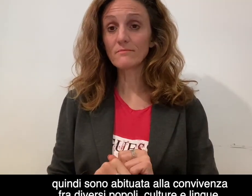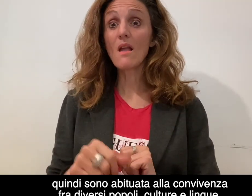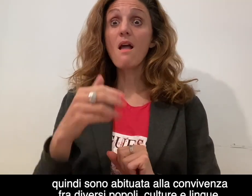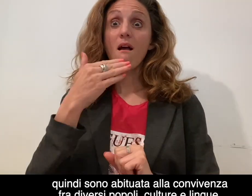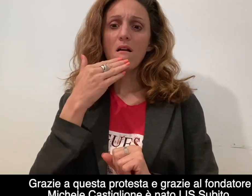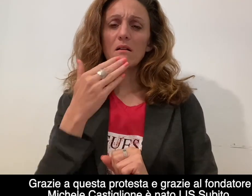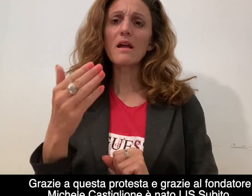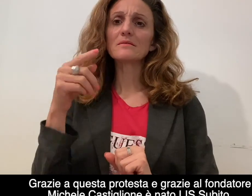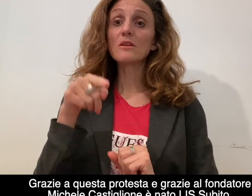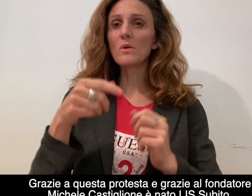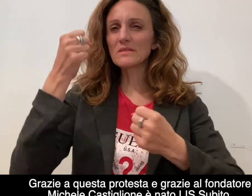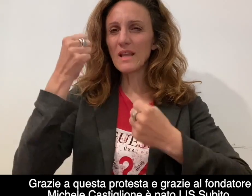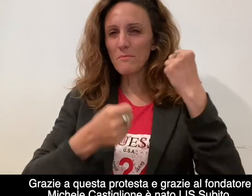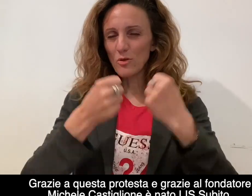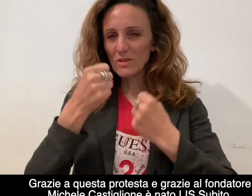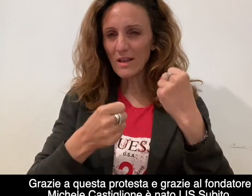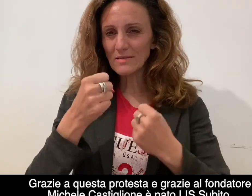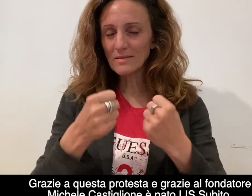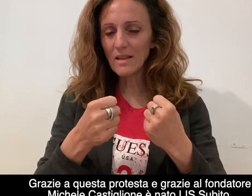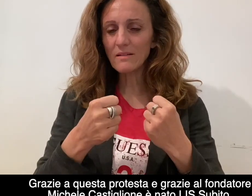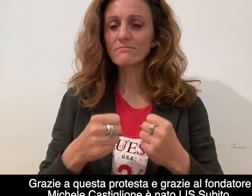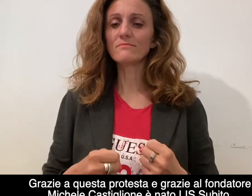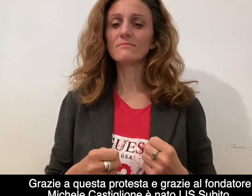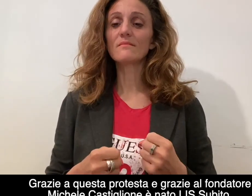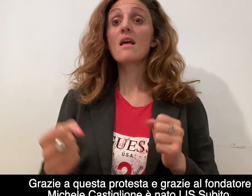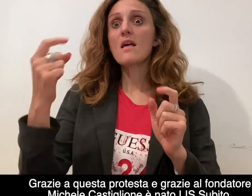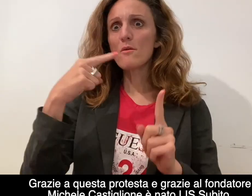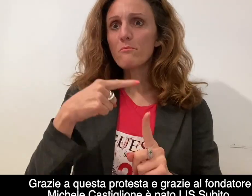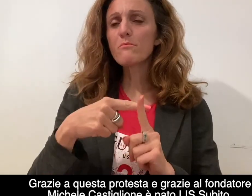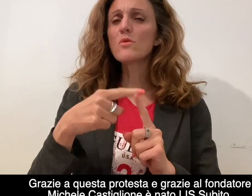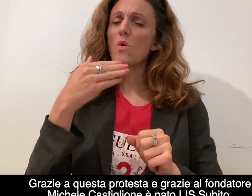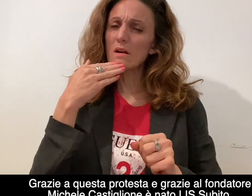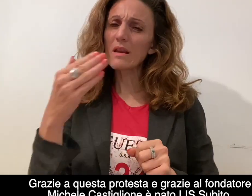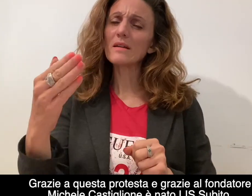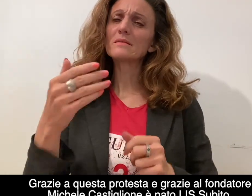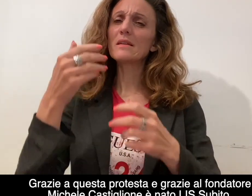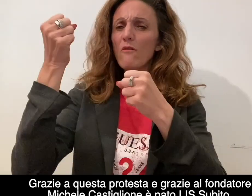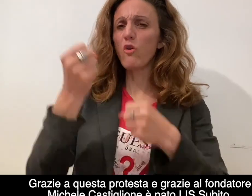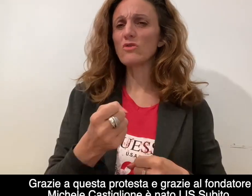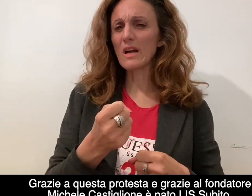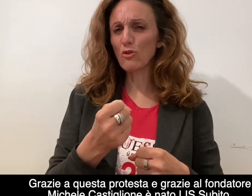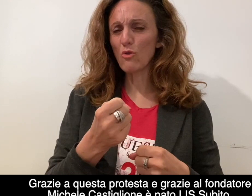grazie a questa protesta e grazie anche al fondatore michele